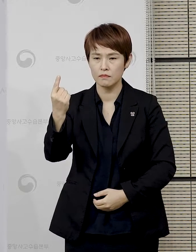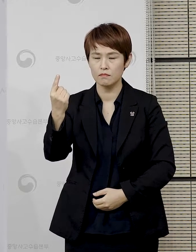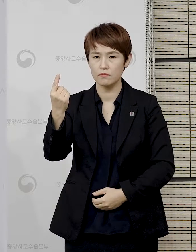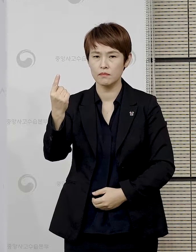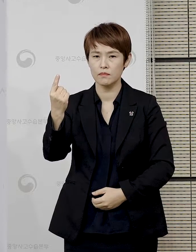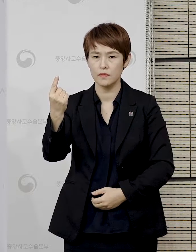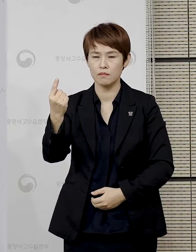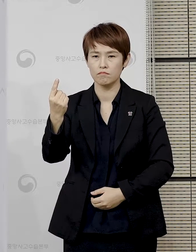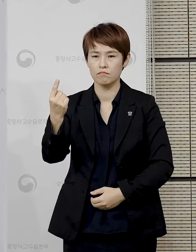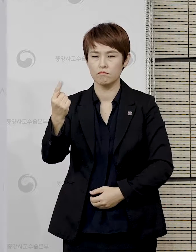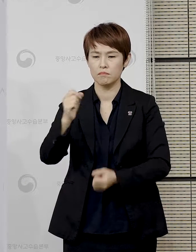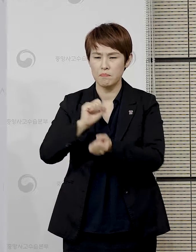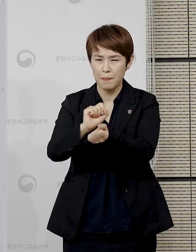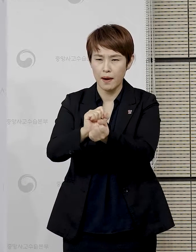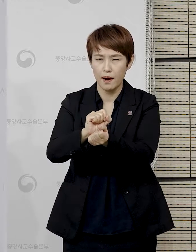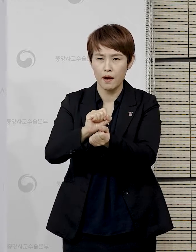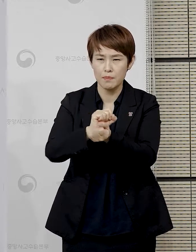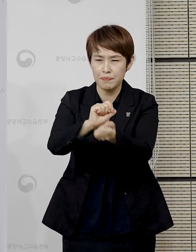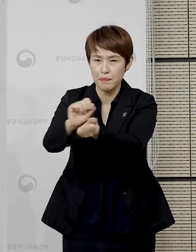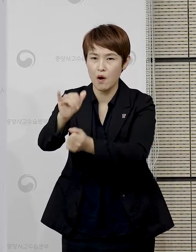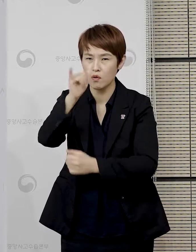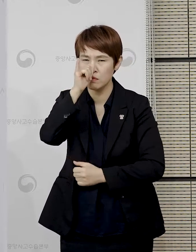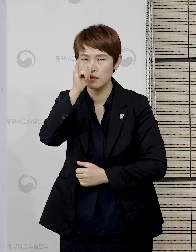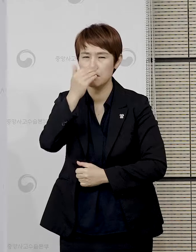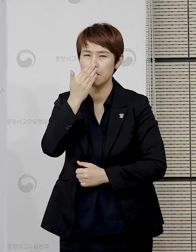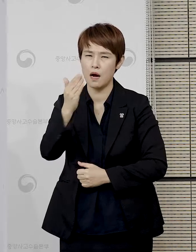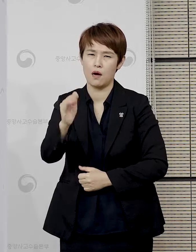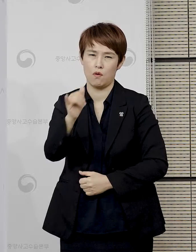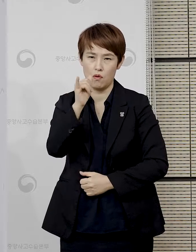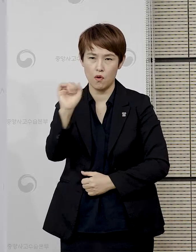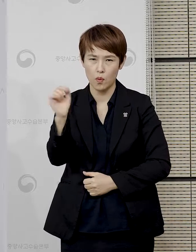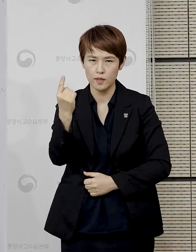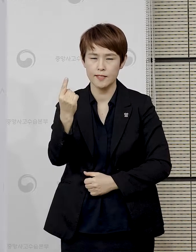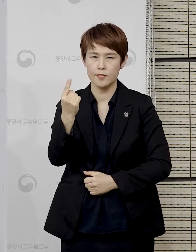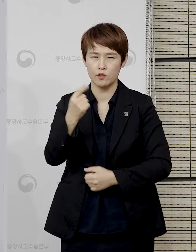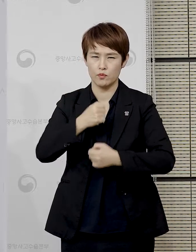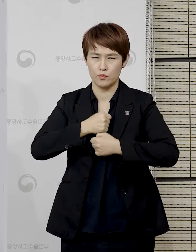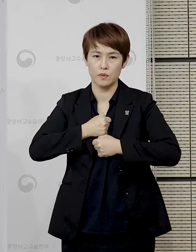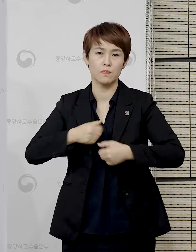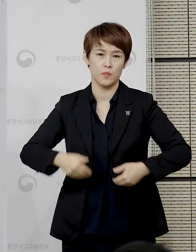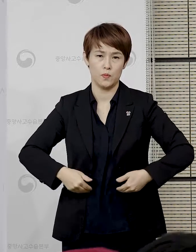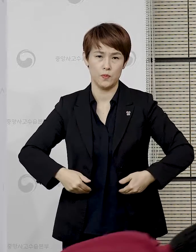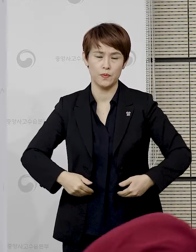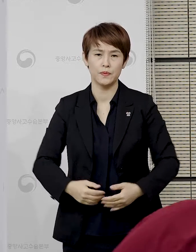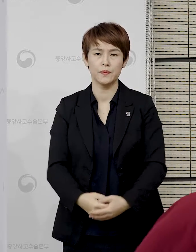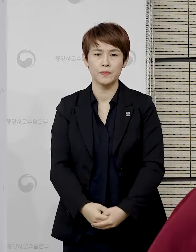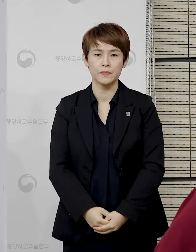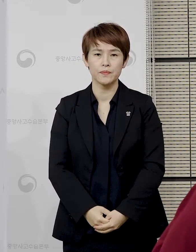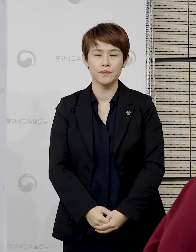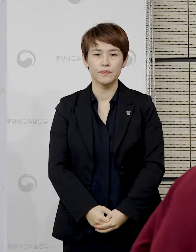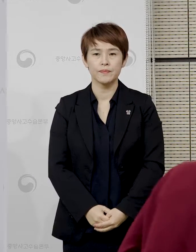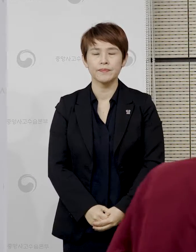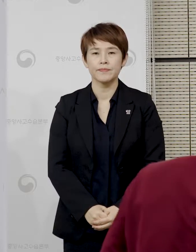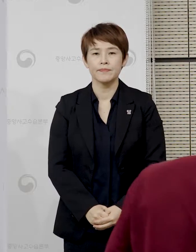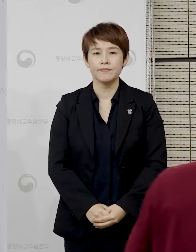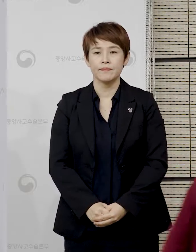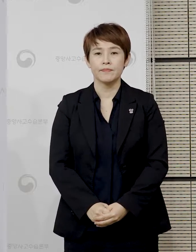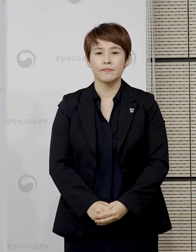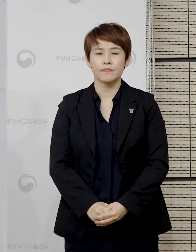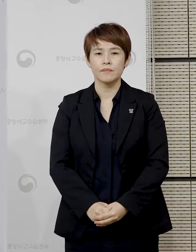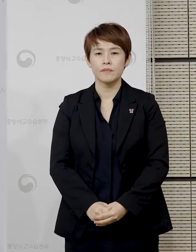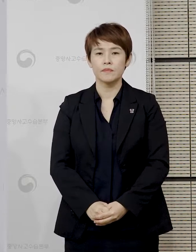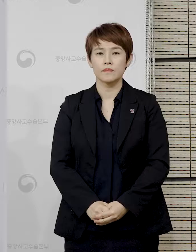지역사회로의 확산 가능성이 점점 커지고 있어 비상한 주의가 요구된다라고 말씀드리겠습니다.